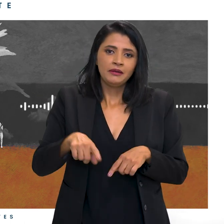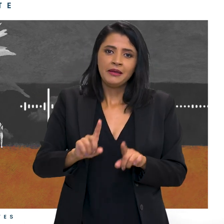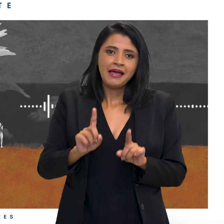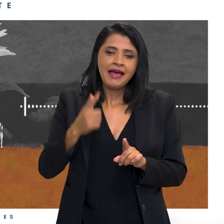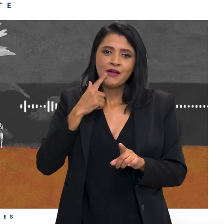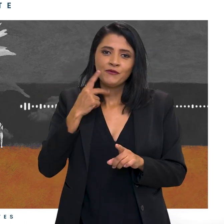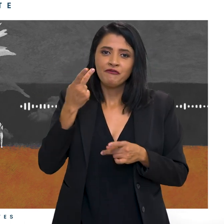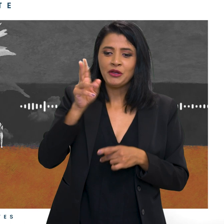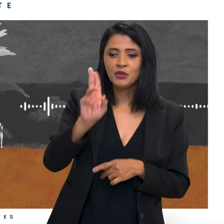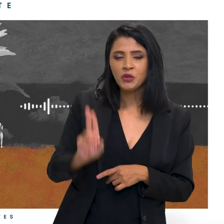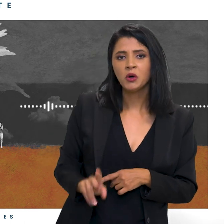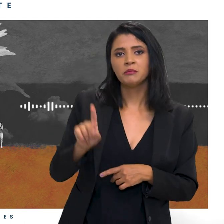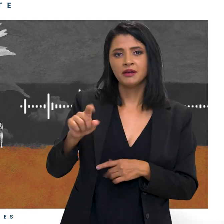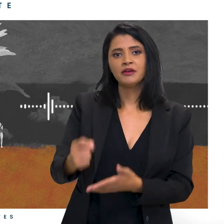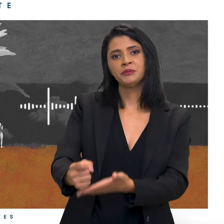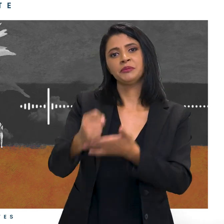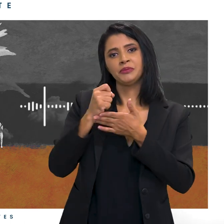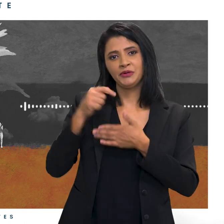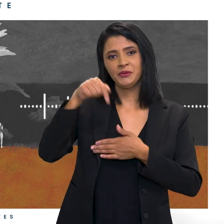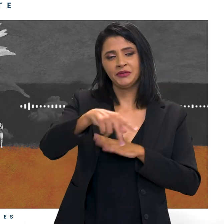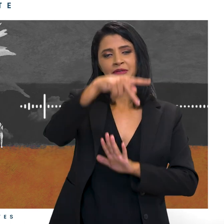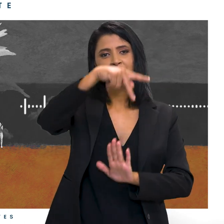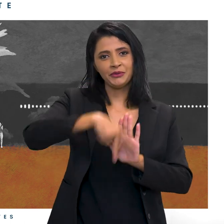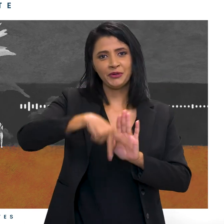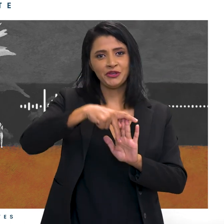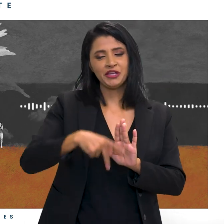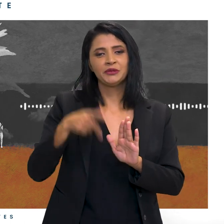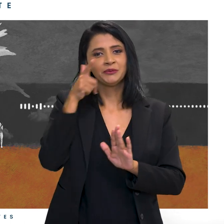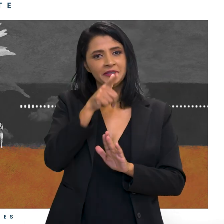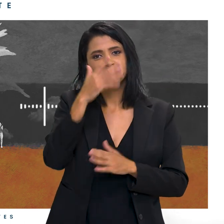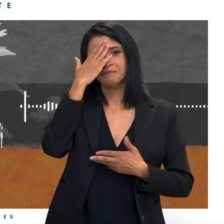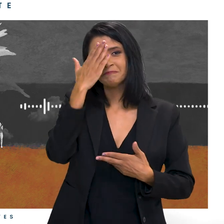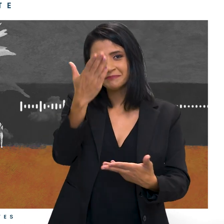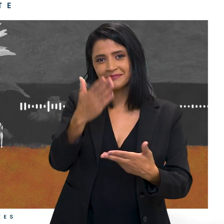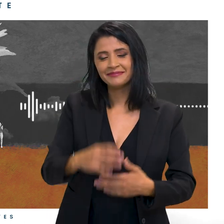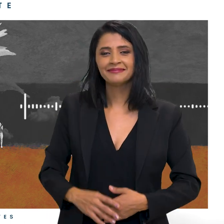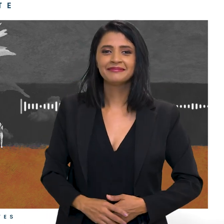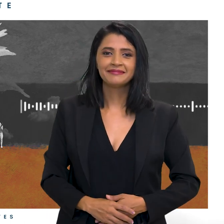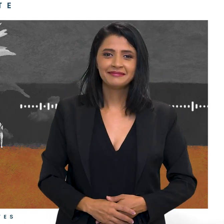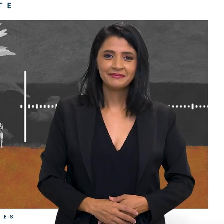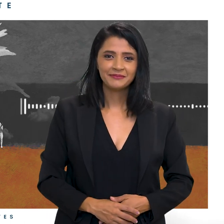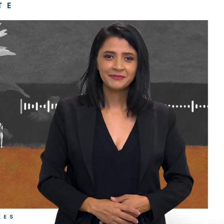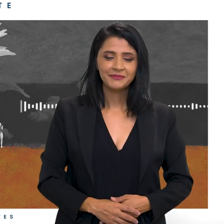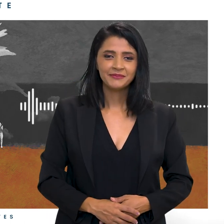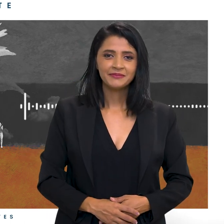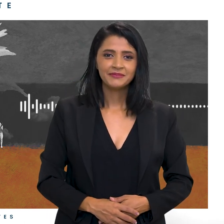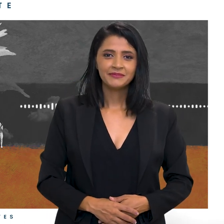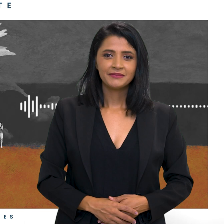necessariamente foi falado, mas que contribuiu muito para esse projeto ir ao ar. Muito obrigada.